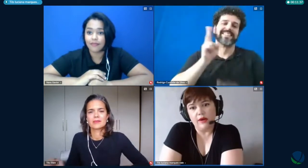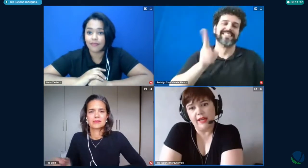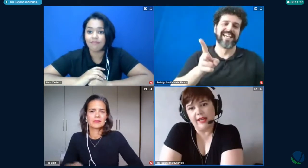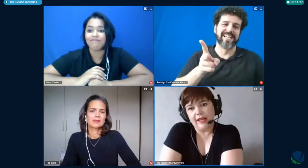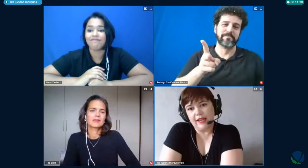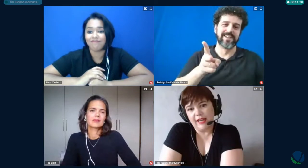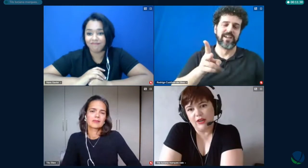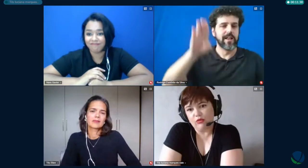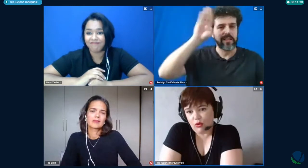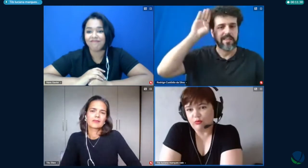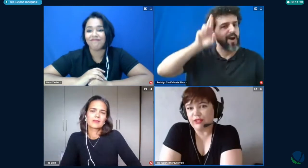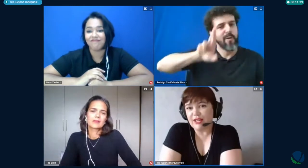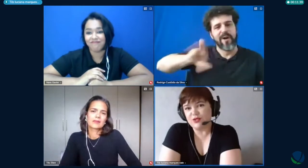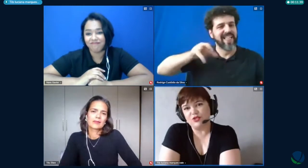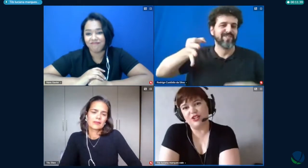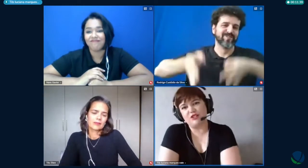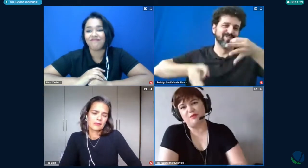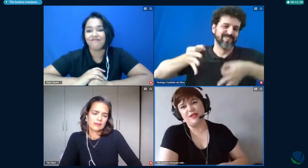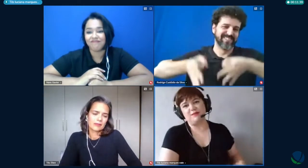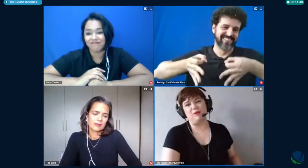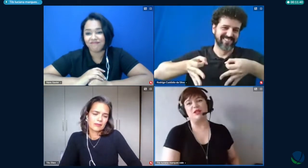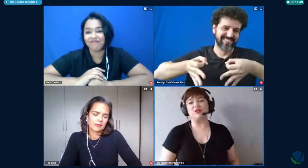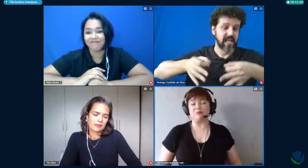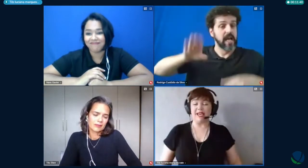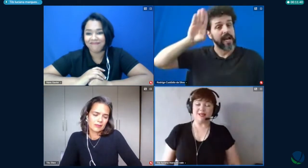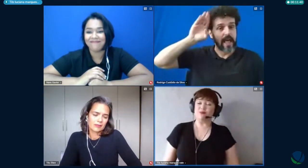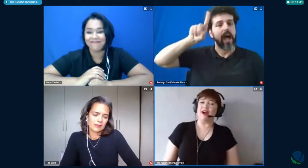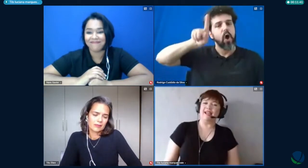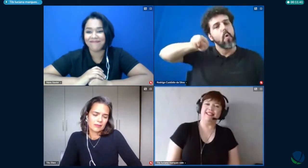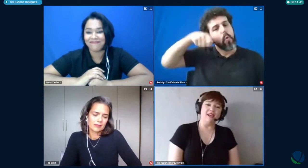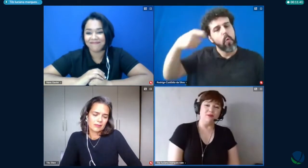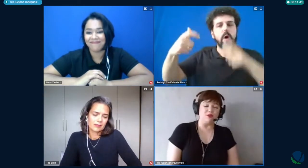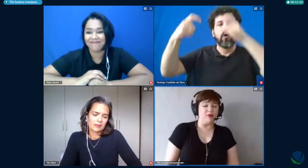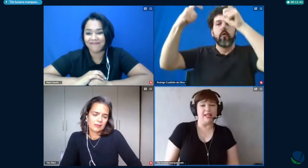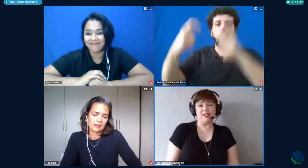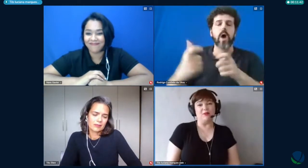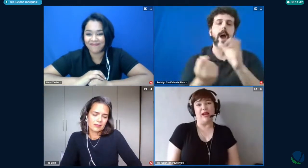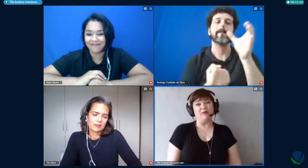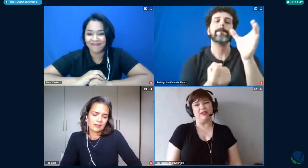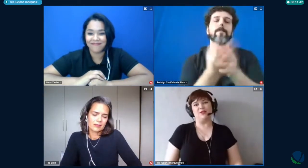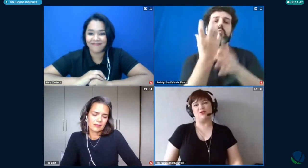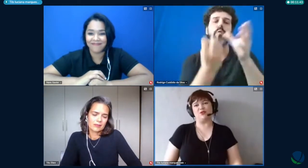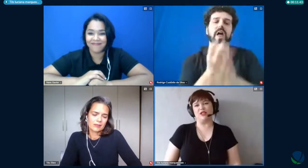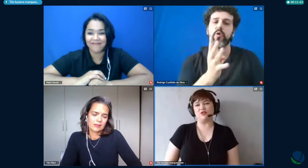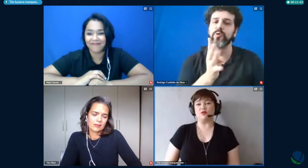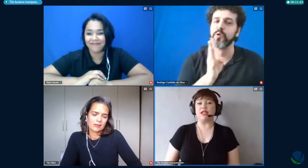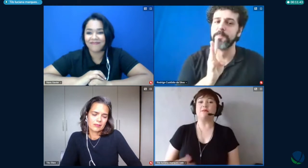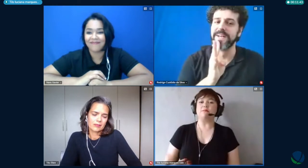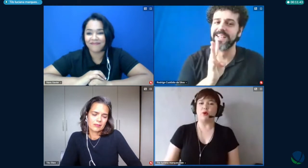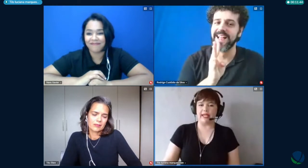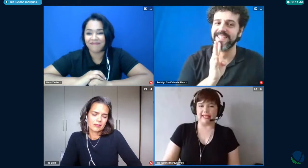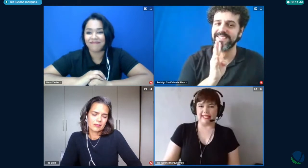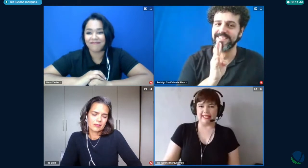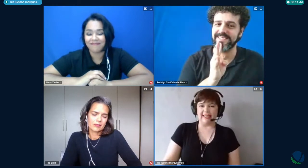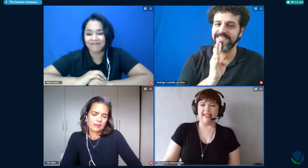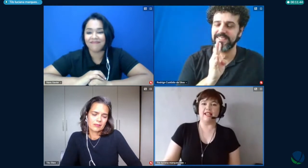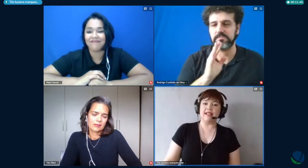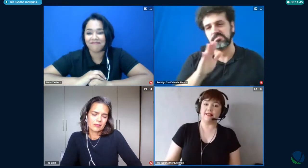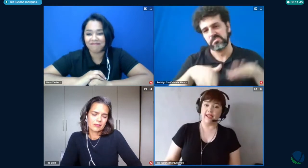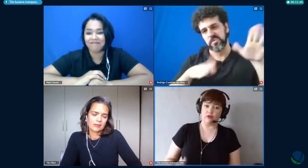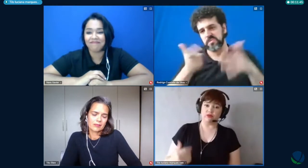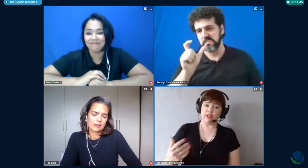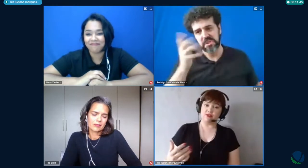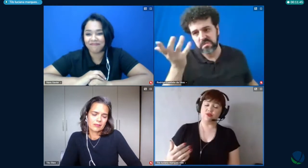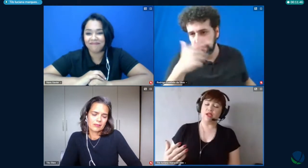Então, o contexto jurídico, principalmente, mesmo o acadêmico, ele não é um texto jurídico que impõe.